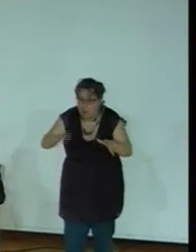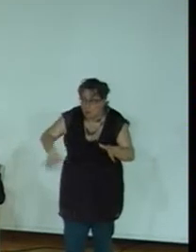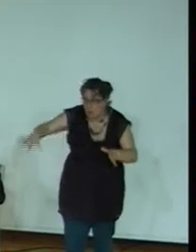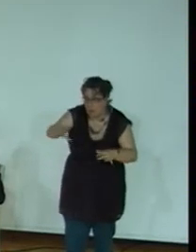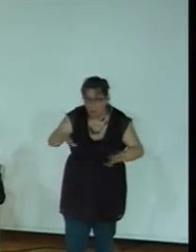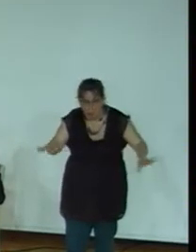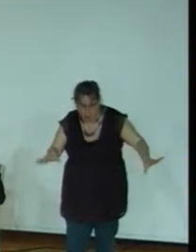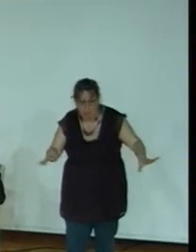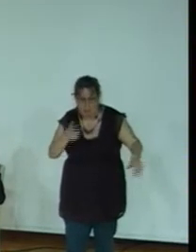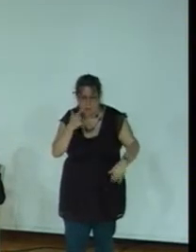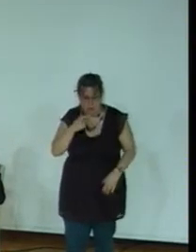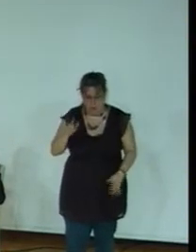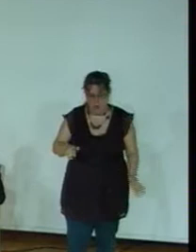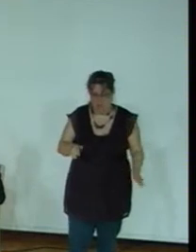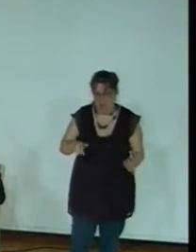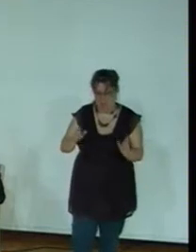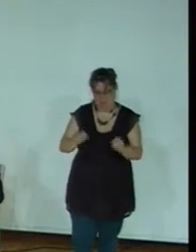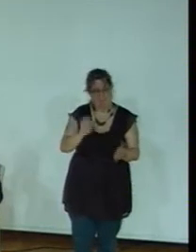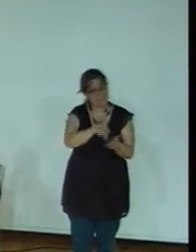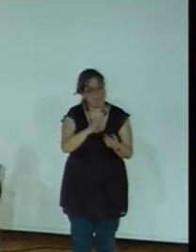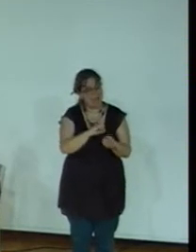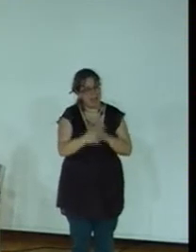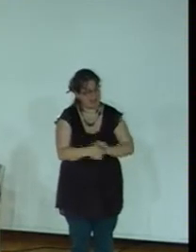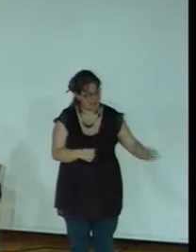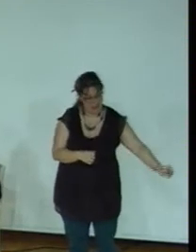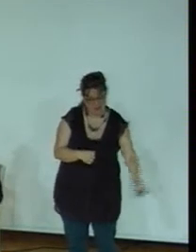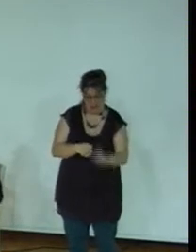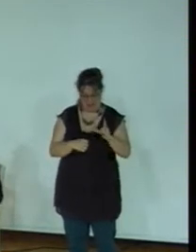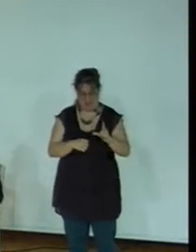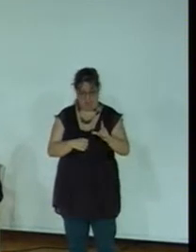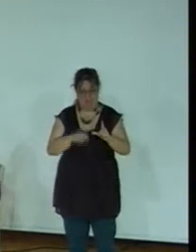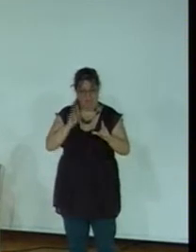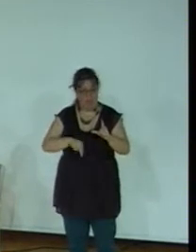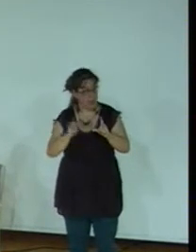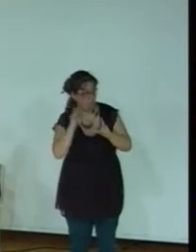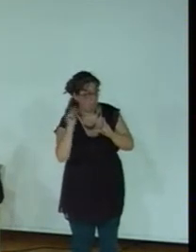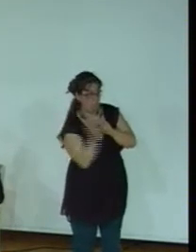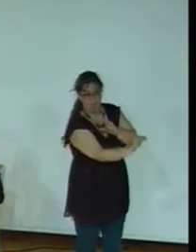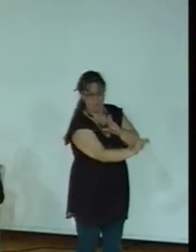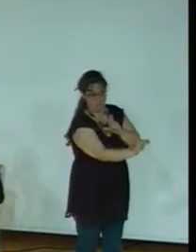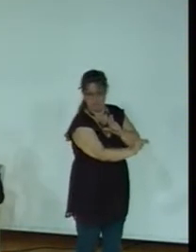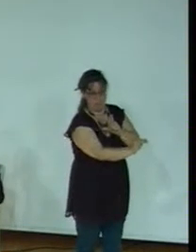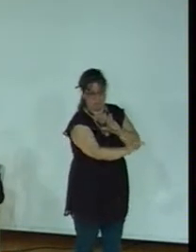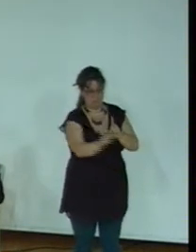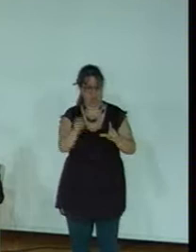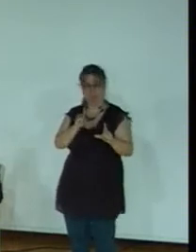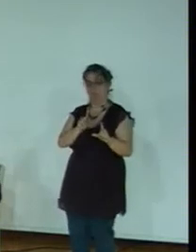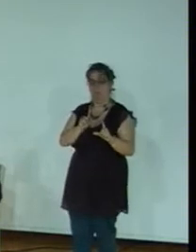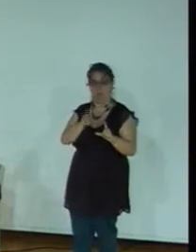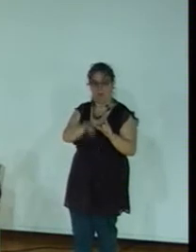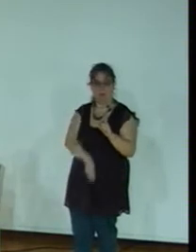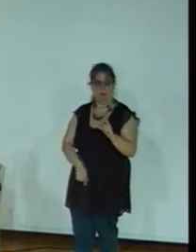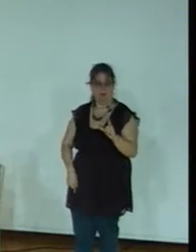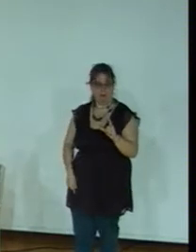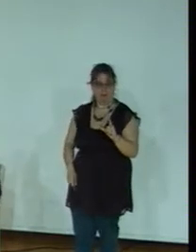ils s'apercevront qu'il y a des contenus auxquels... ils ne s'apercevront d'ailleurs pas que le contenu n'existe pas. C'est-à-dire que le contenu ne remonte pas, quoi. On veut accéder à